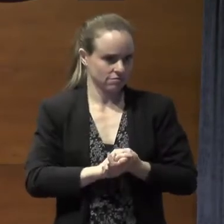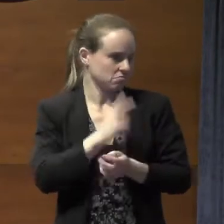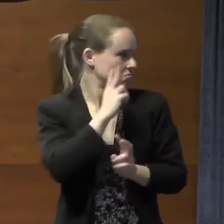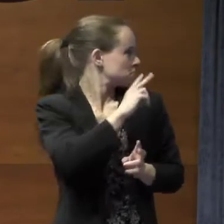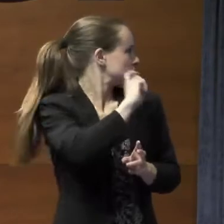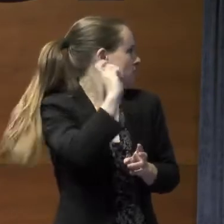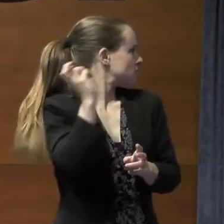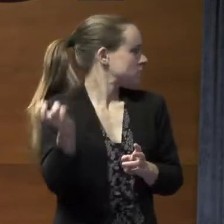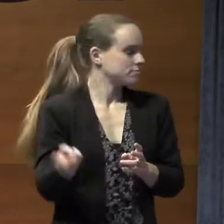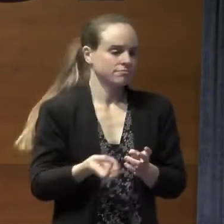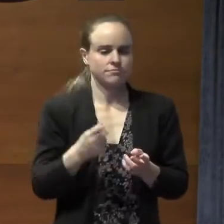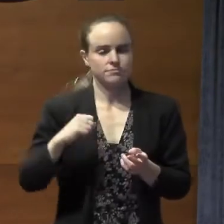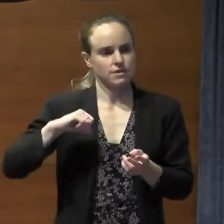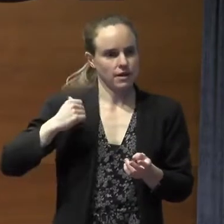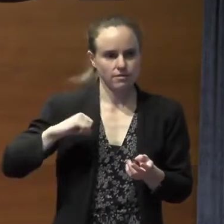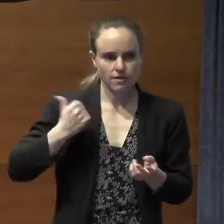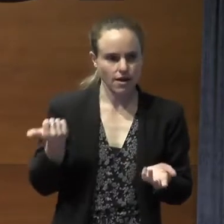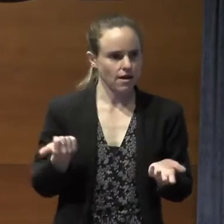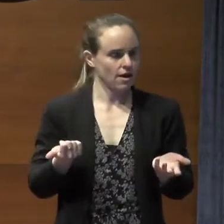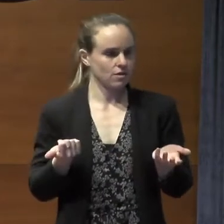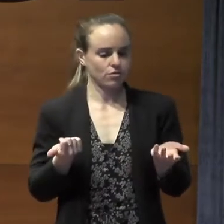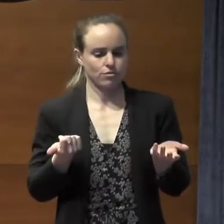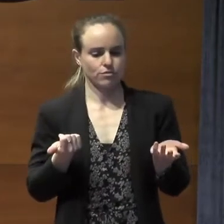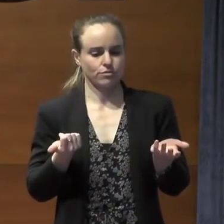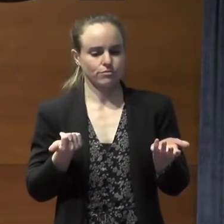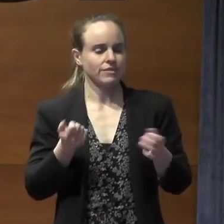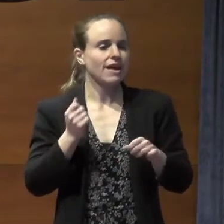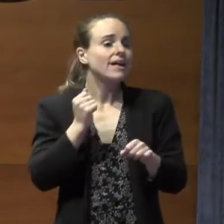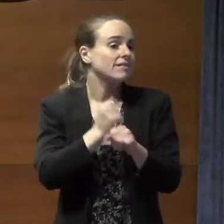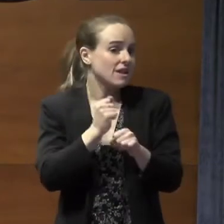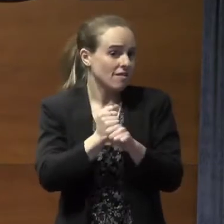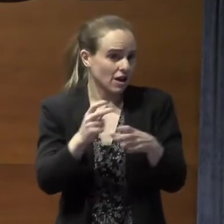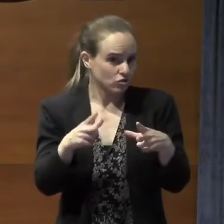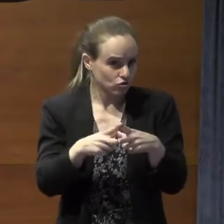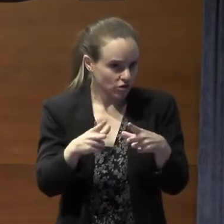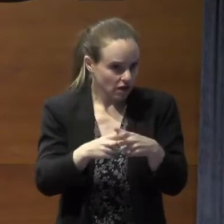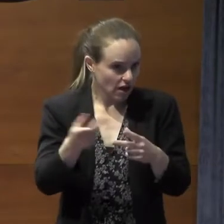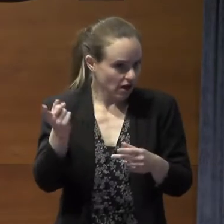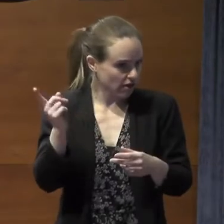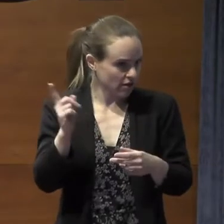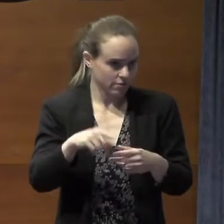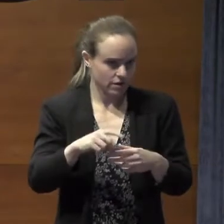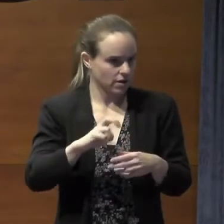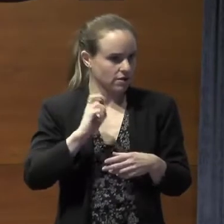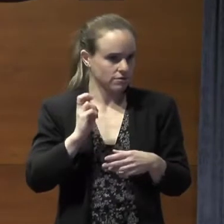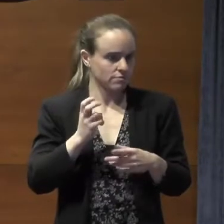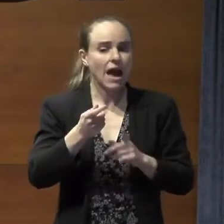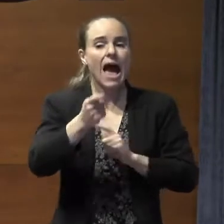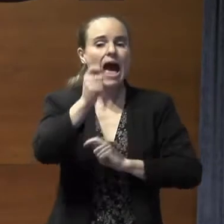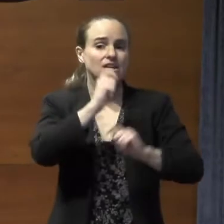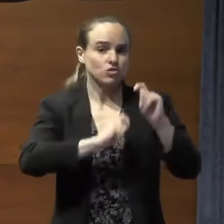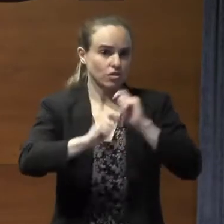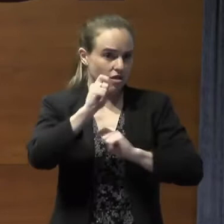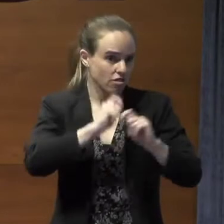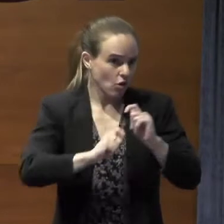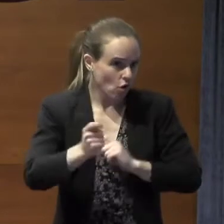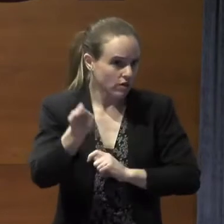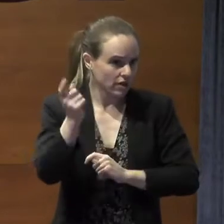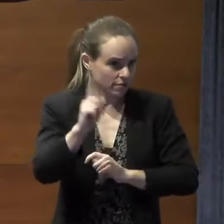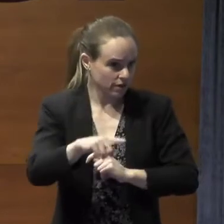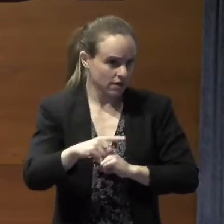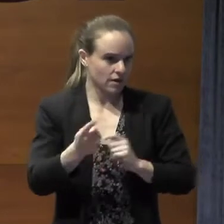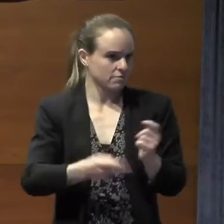judiciales, personal sanitario, personal de trabajo social, asociaciones de apoyo a las